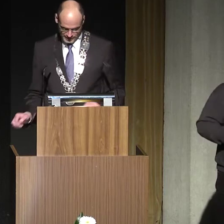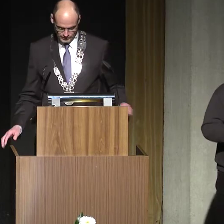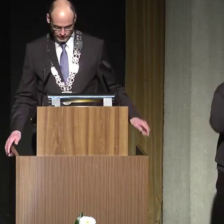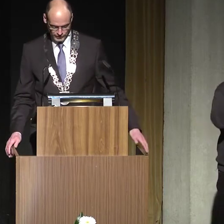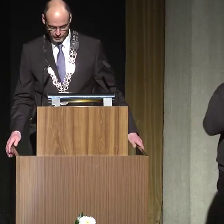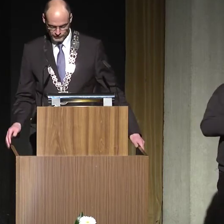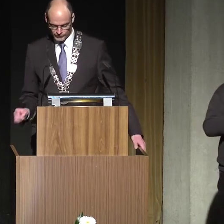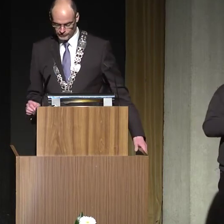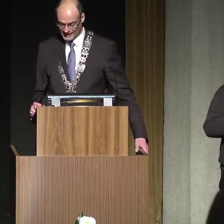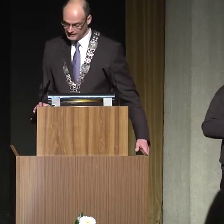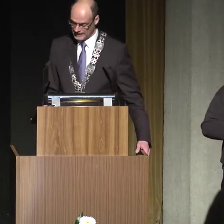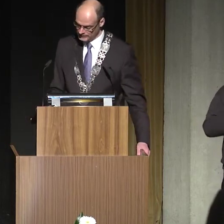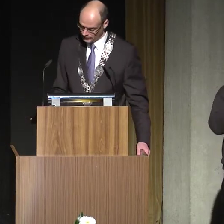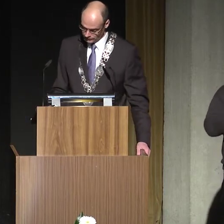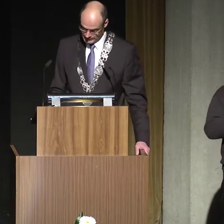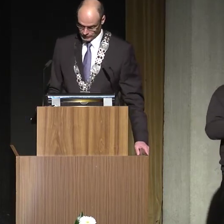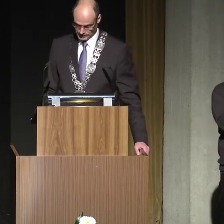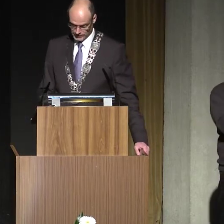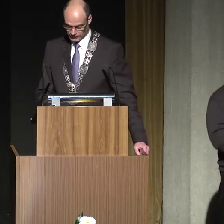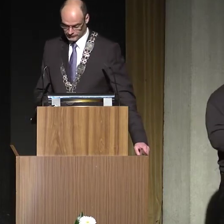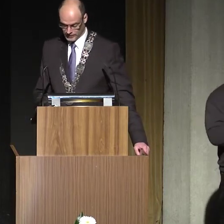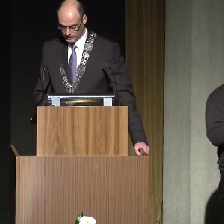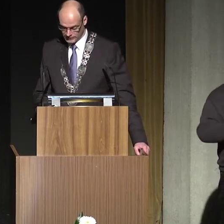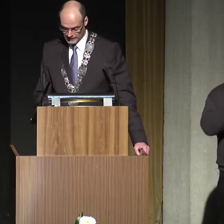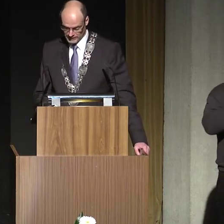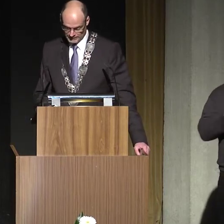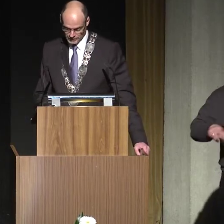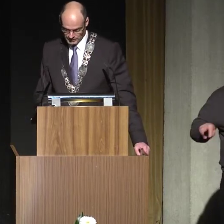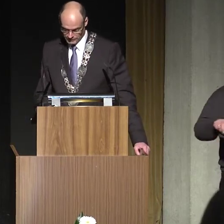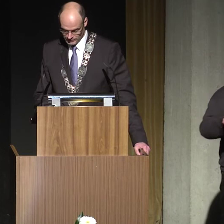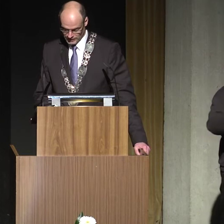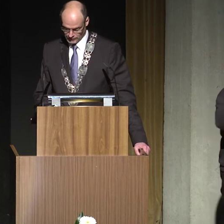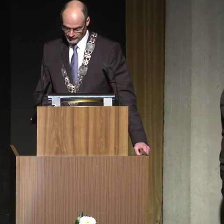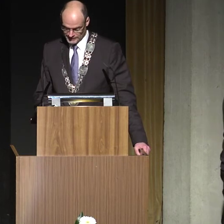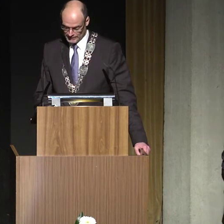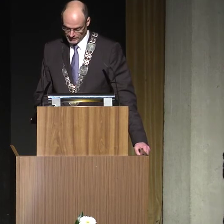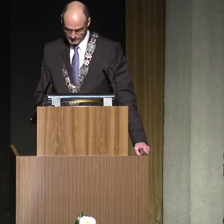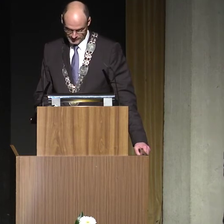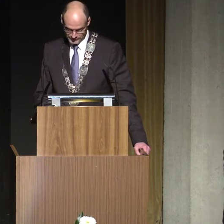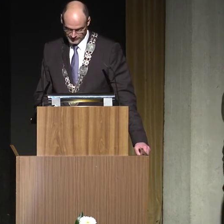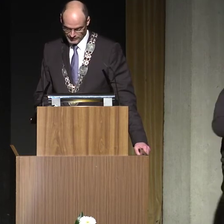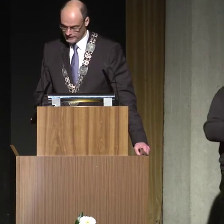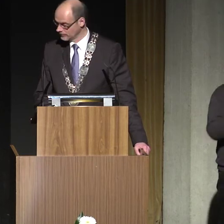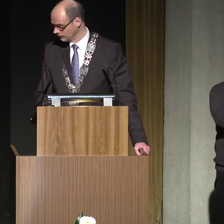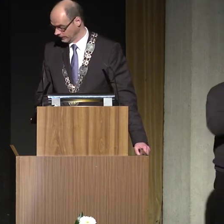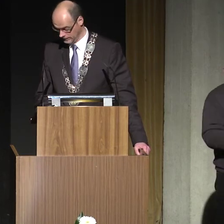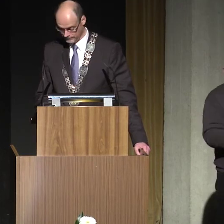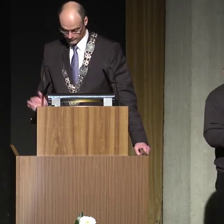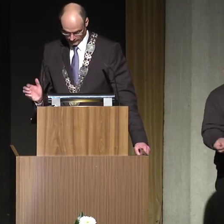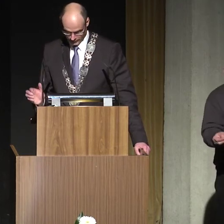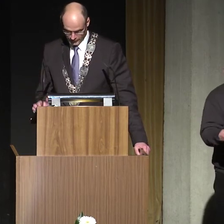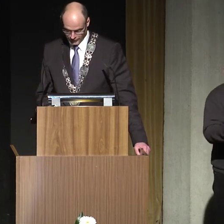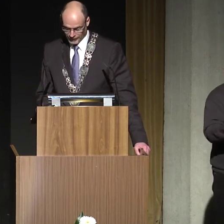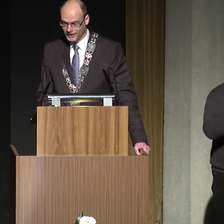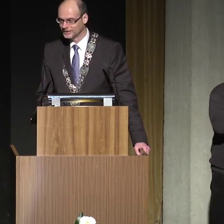mit Spendendose und Mönchskutte während der Herbstwoche durch Lippstadt gelaufen und haben den Lippstädtern durch den Kauf eines Ablassbriefes ihre kleinen Sünden vergeben.